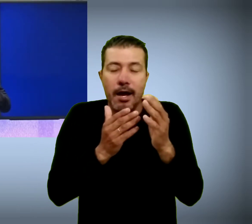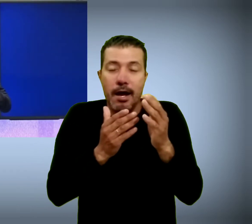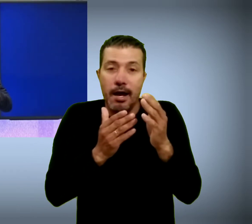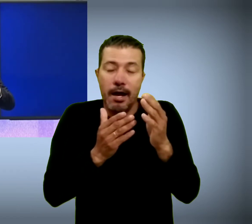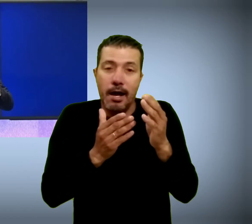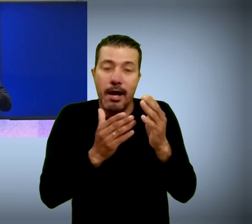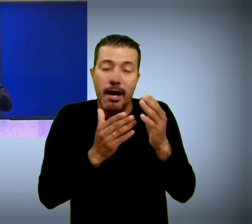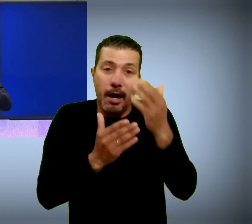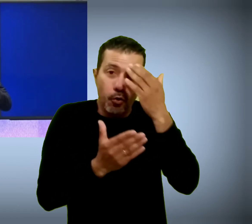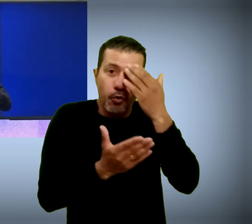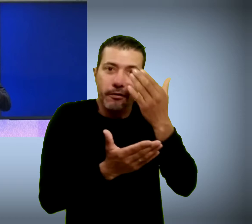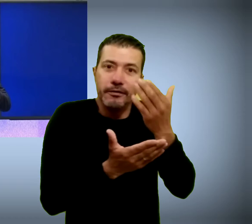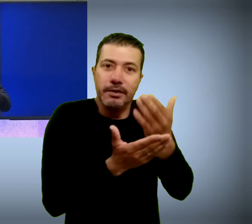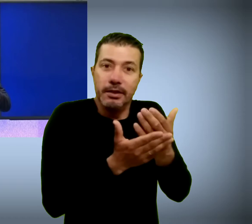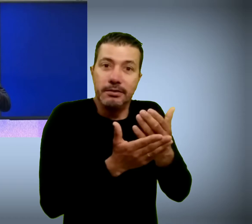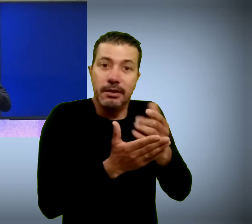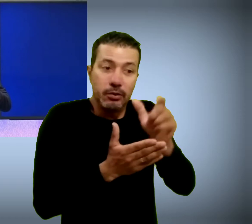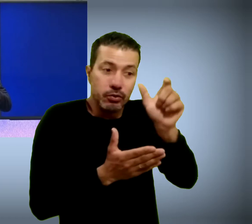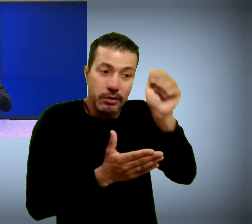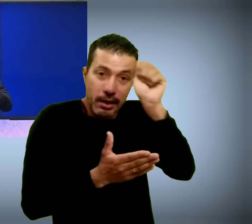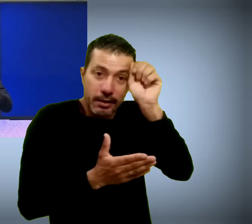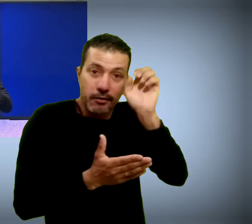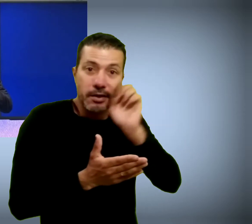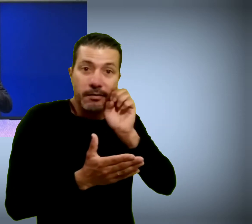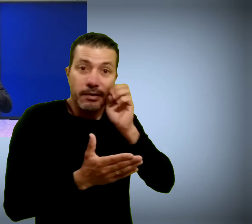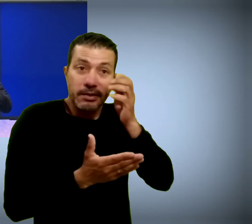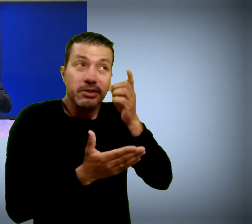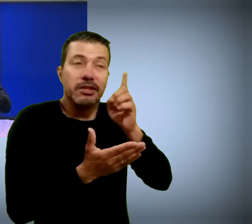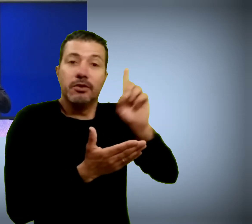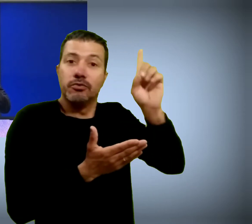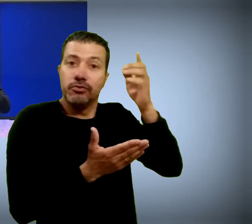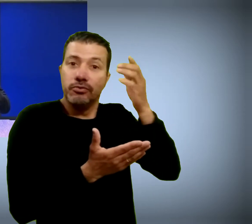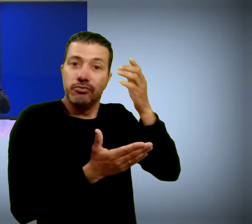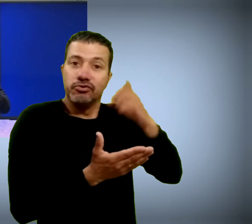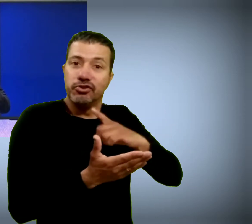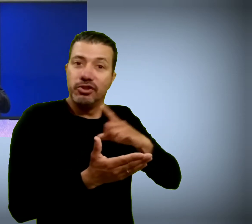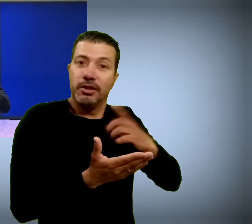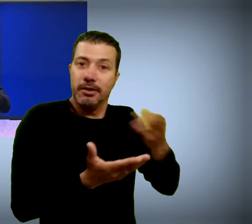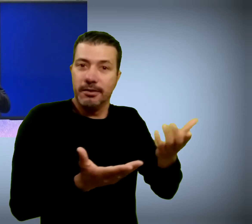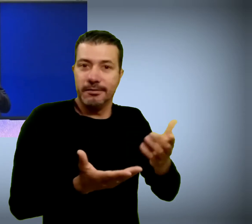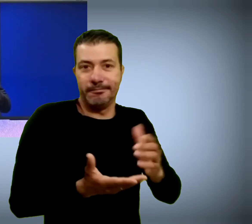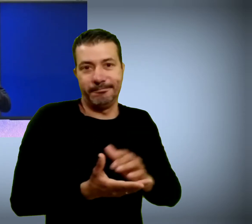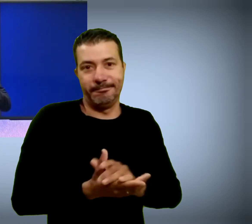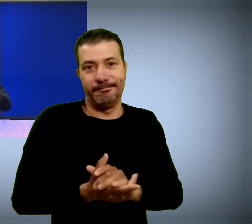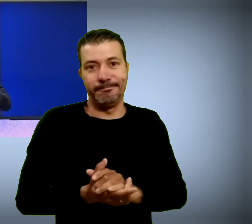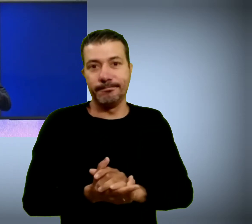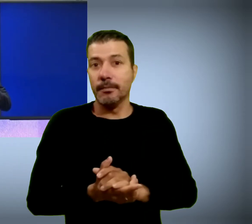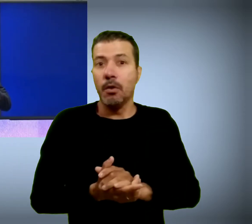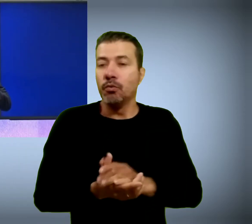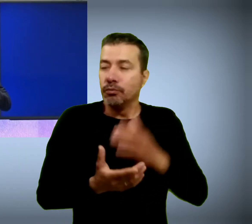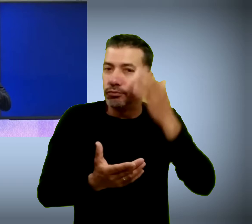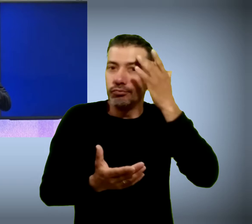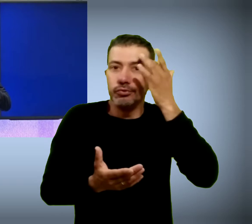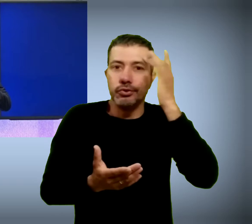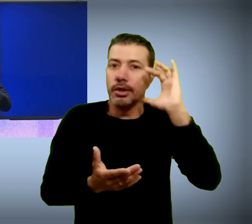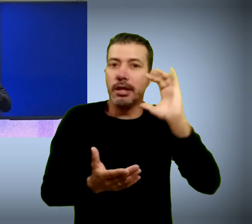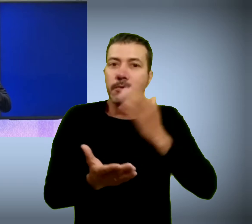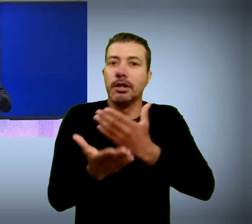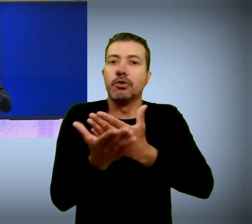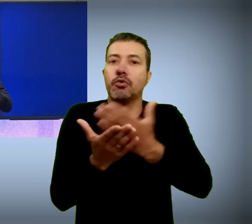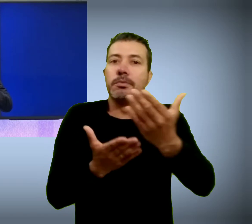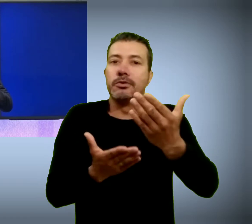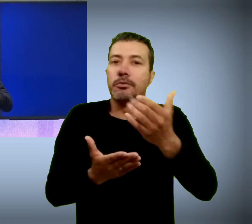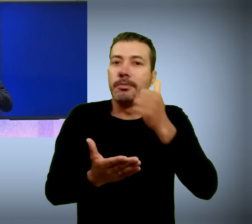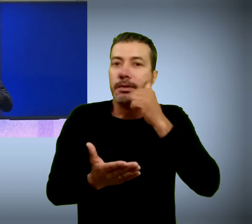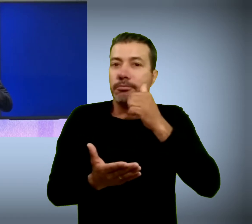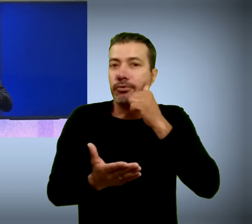casal tinha em Deus? Começando pela mulher. Eu não sei porque que ele começou pela mulher, né? Tem um monte de teorias